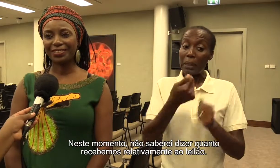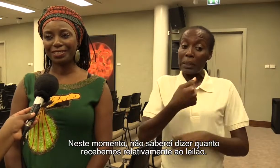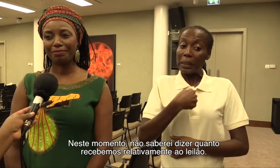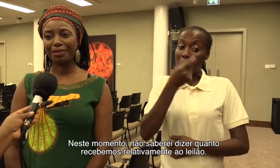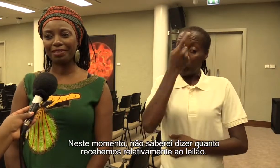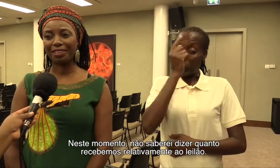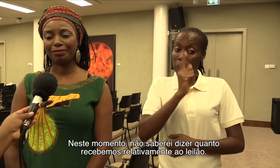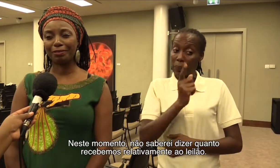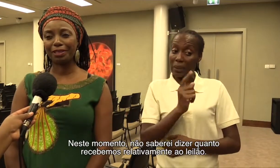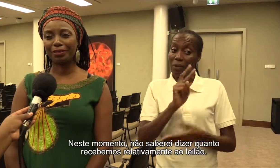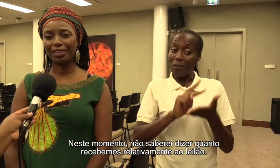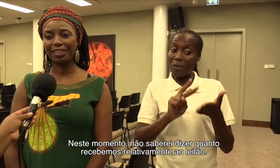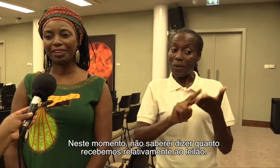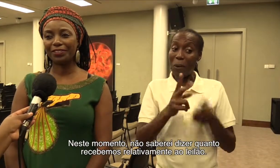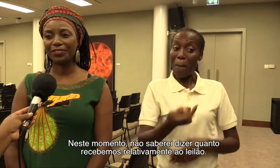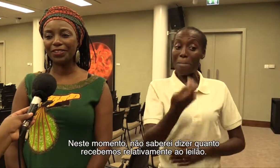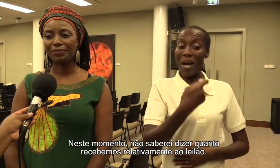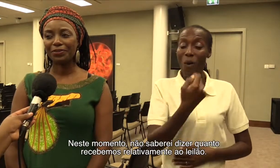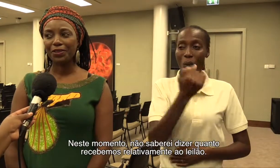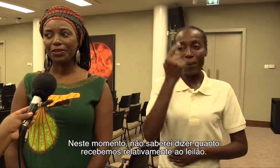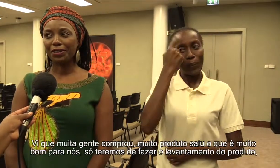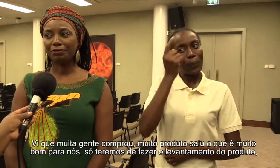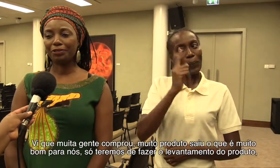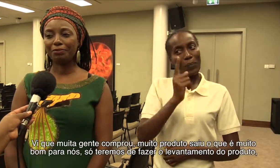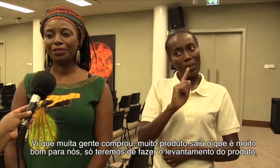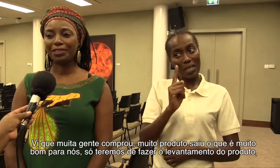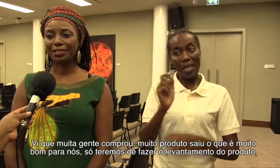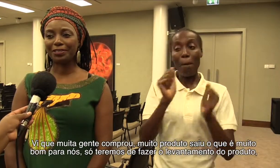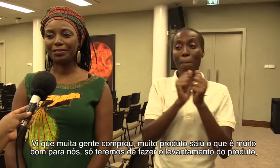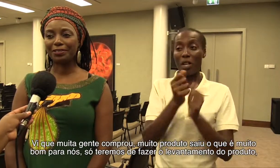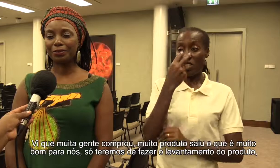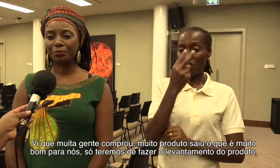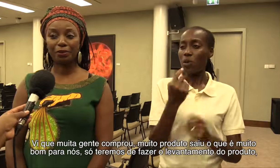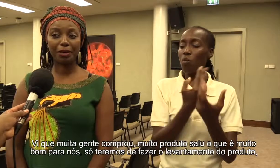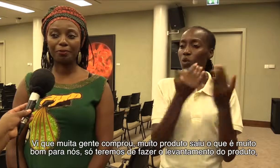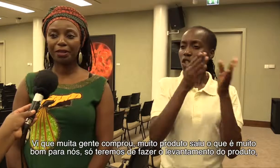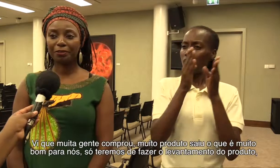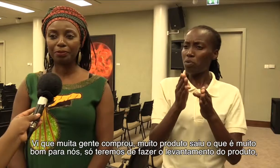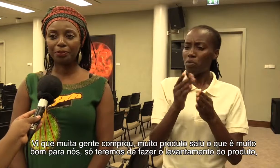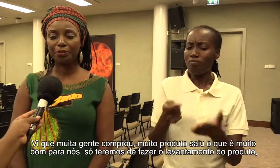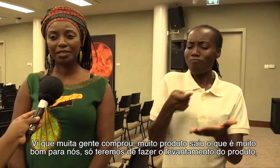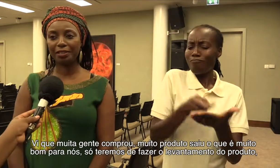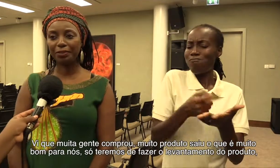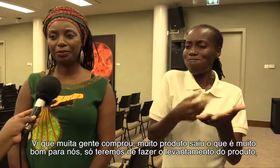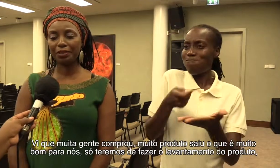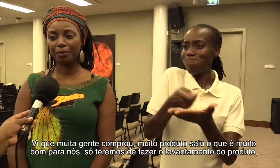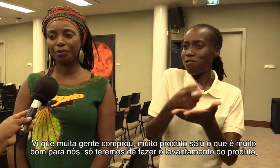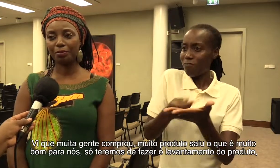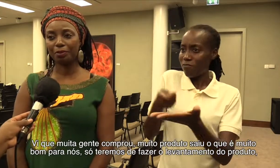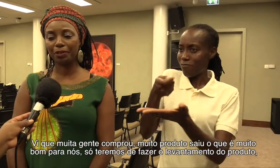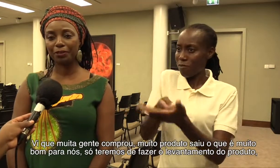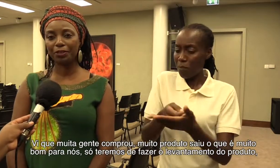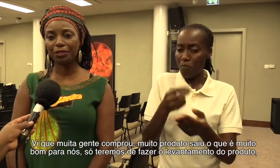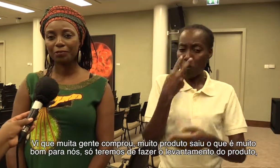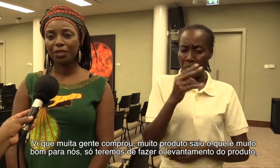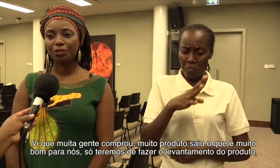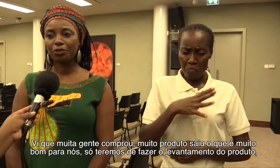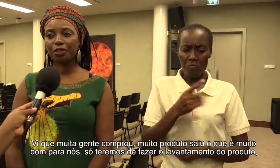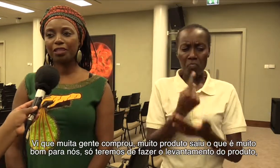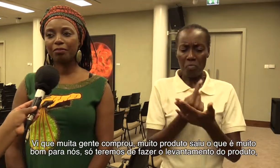quanto é que nós recebemos relativamente ao leilão. Vi que muita gente comprou, a maior parte do produto saiu, o que é muito bom para